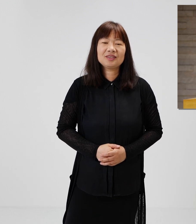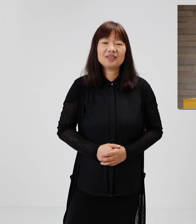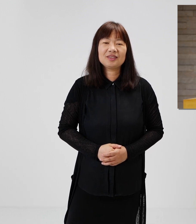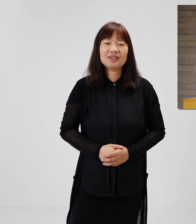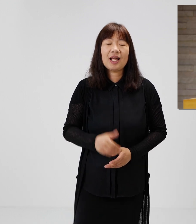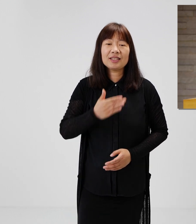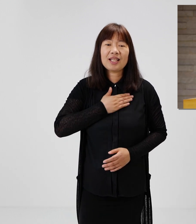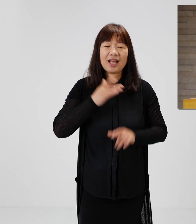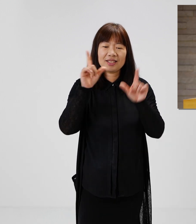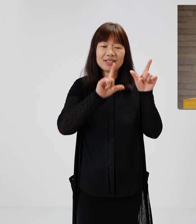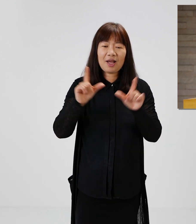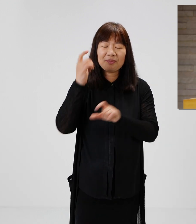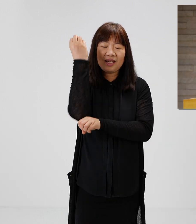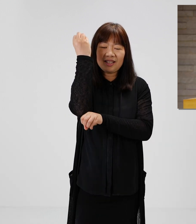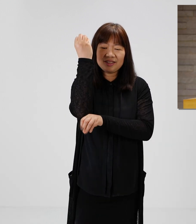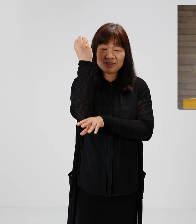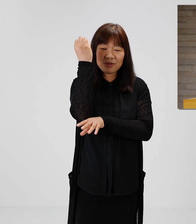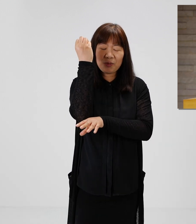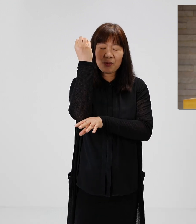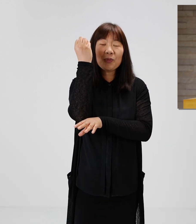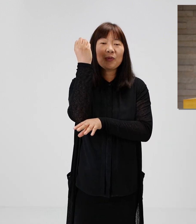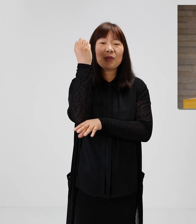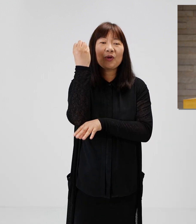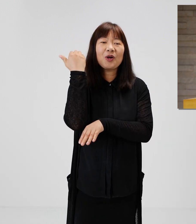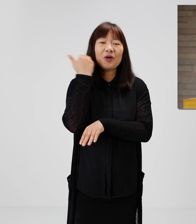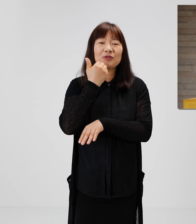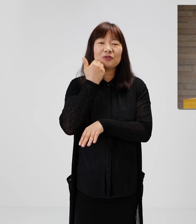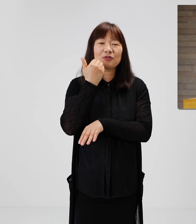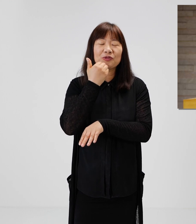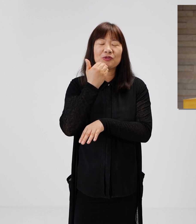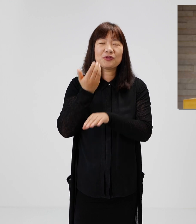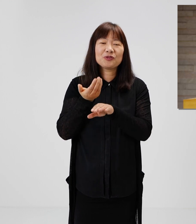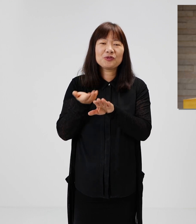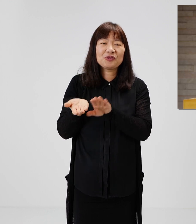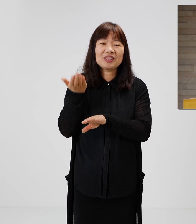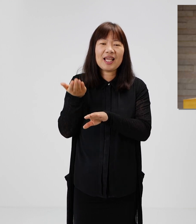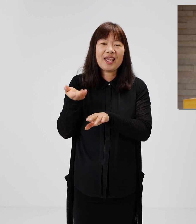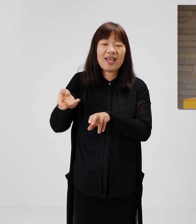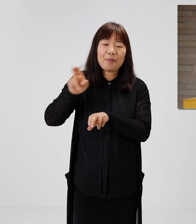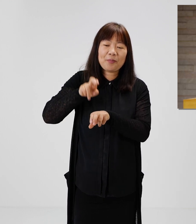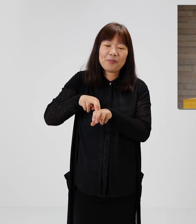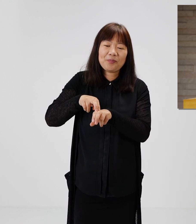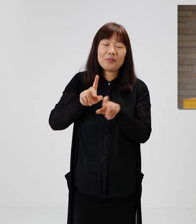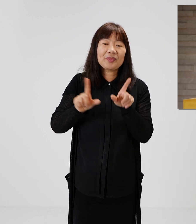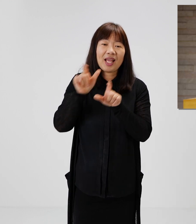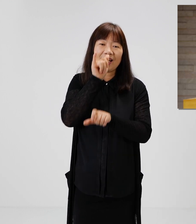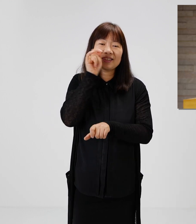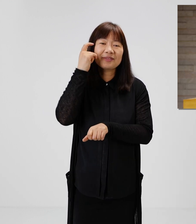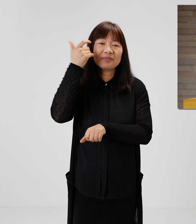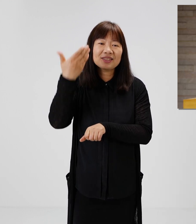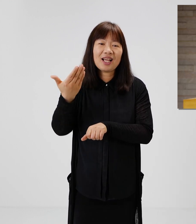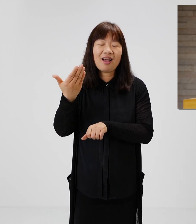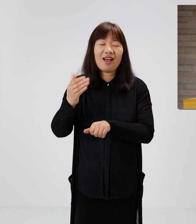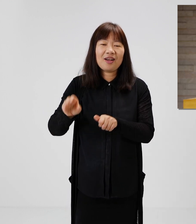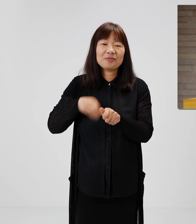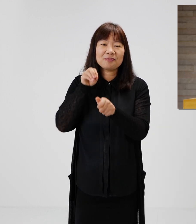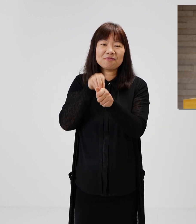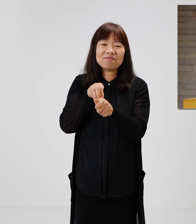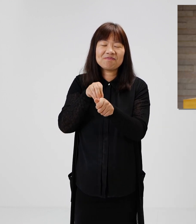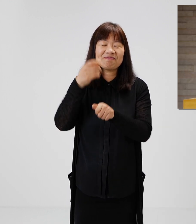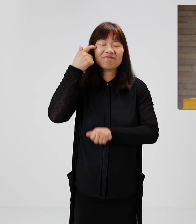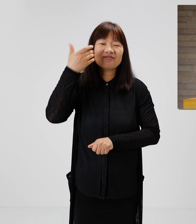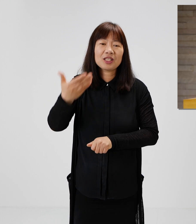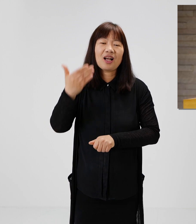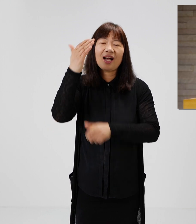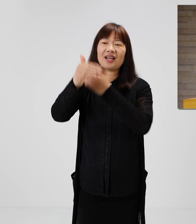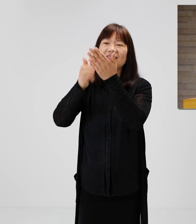내 삶의 기초가 누구에게 얹어져 있는가를 보라는 거예요. 하나님이 마음 먹고